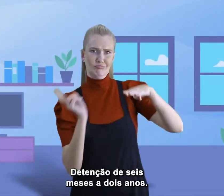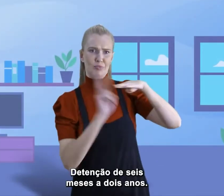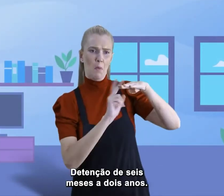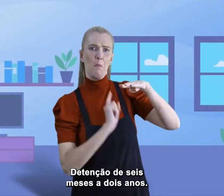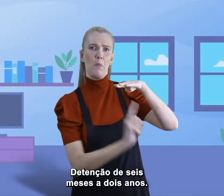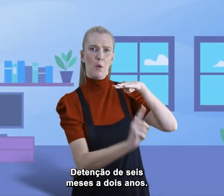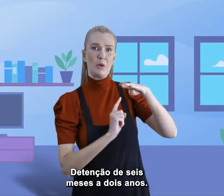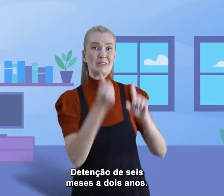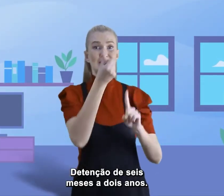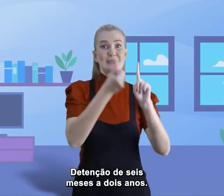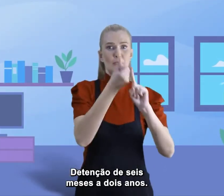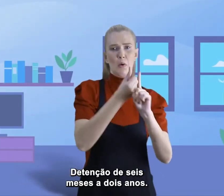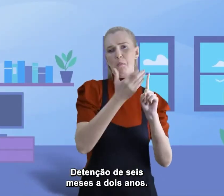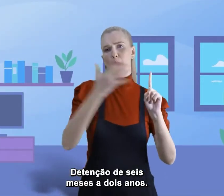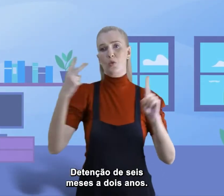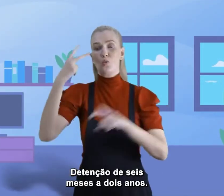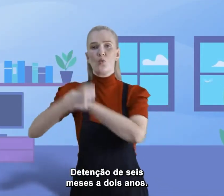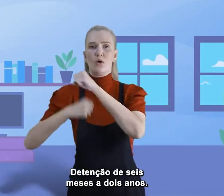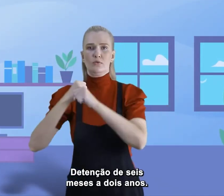detenção de 6 meses a 2 anos.